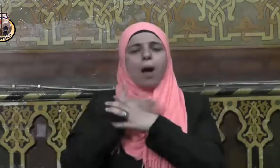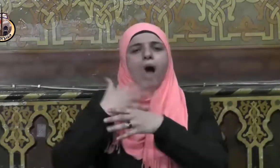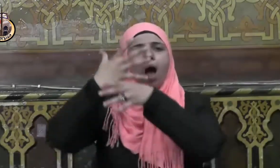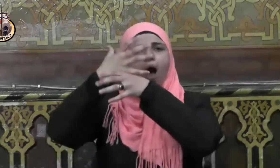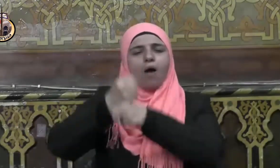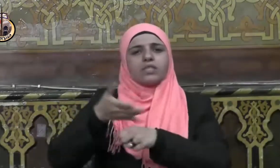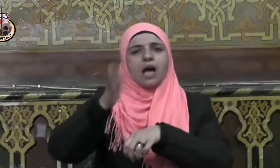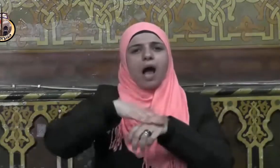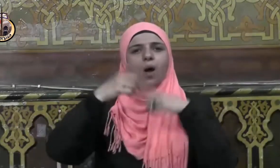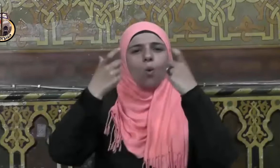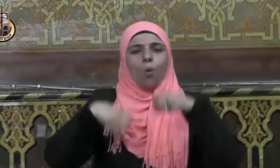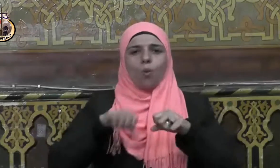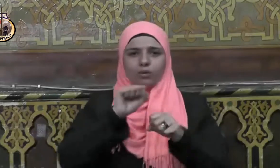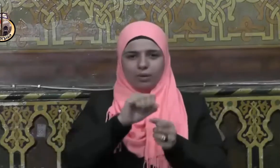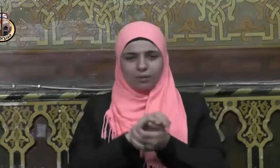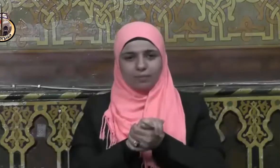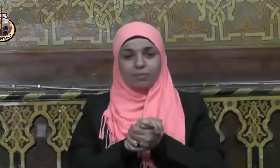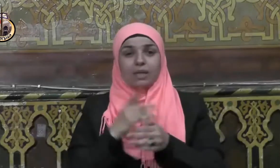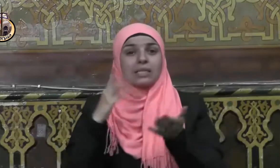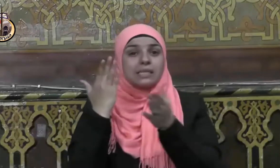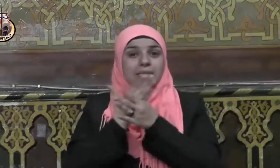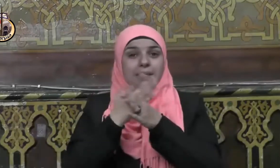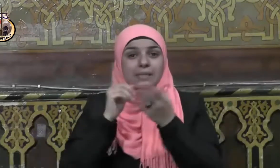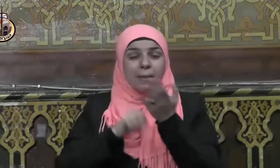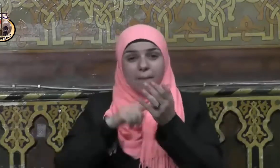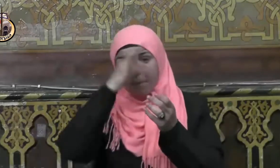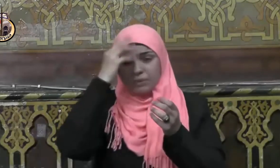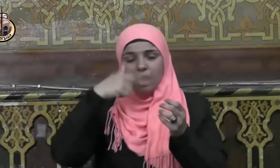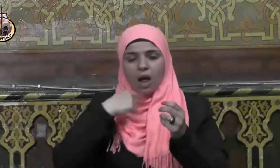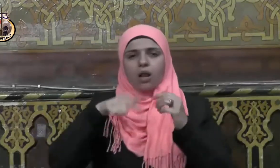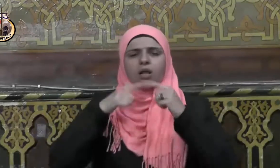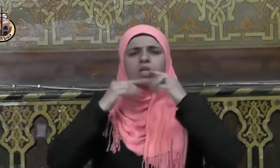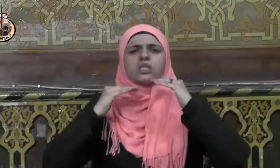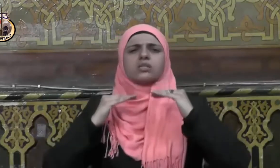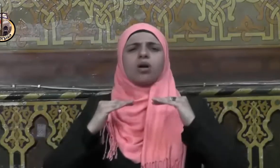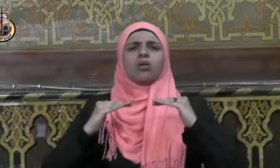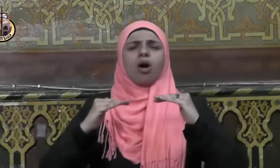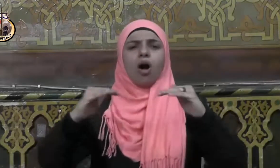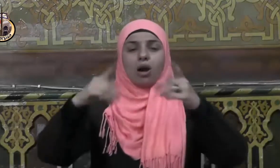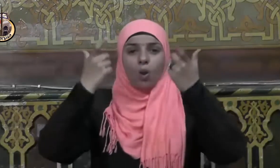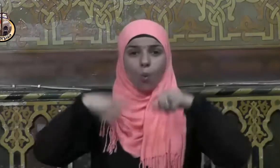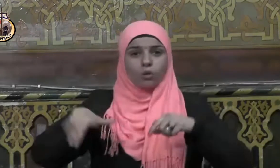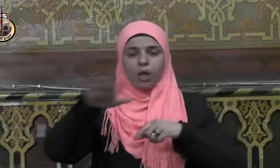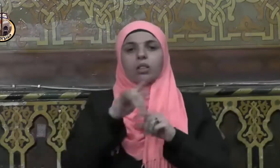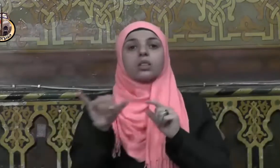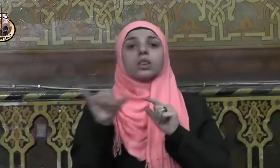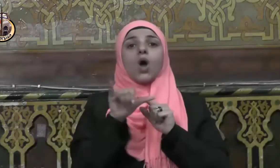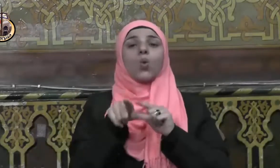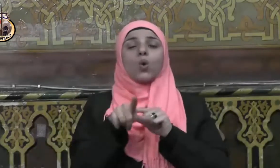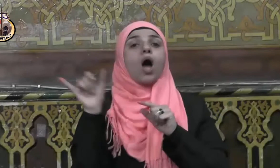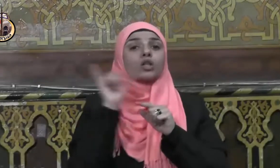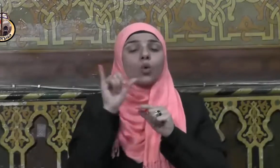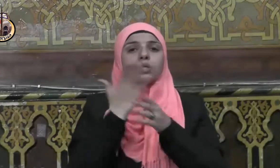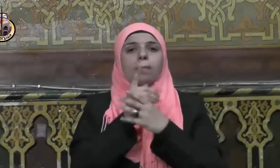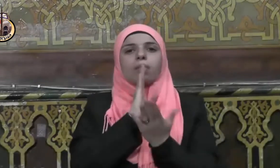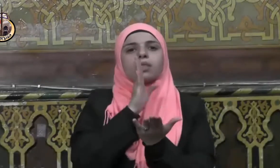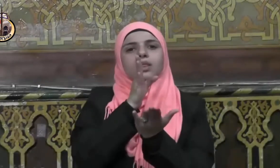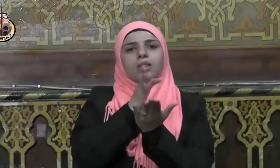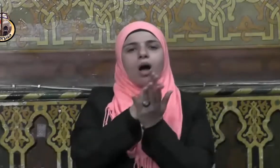عليه، لأن استقرار الأوطان ضرورة لتحقيق غاية الله